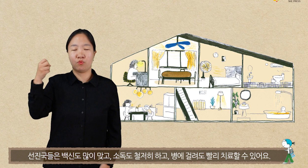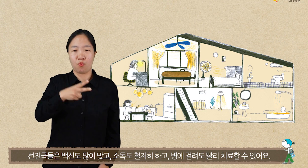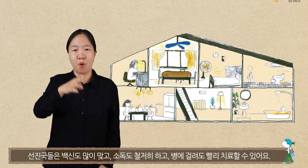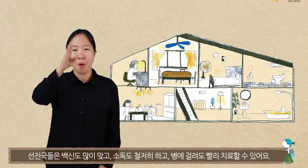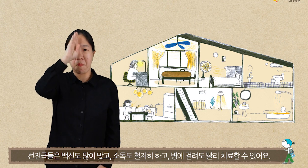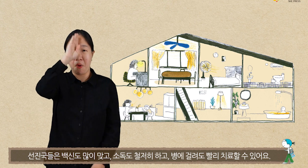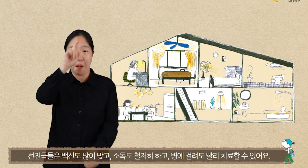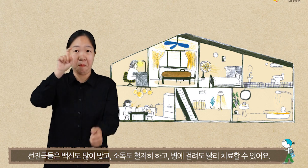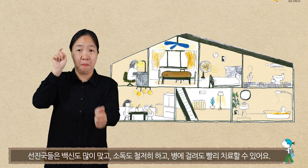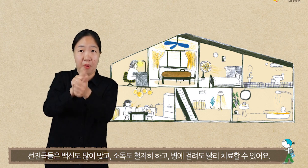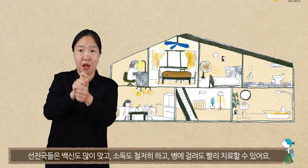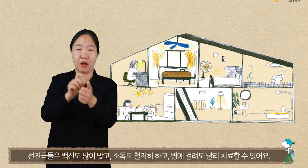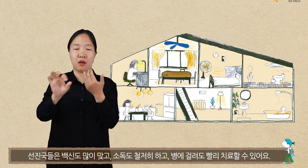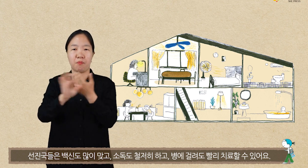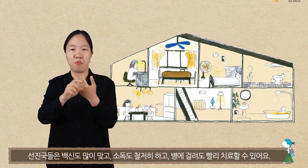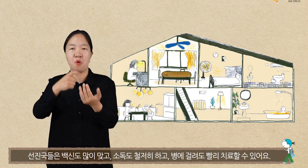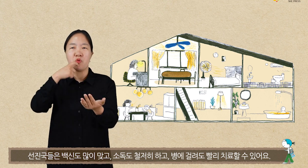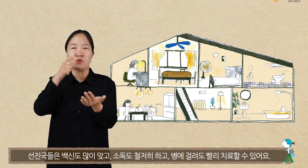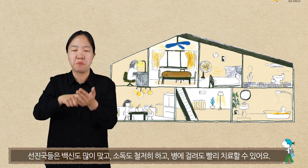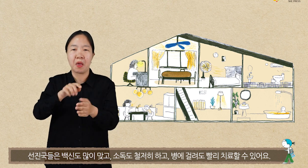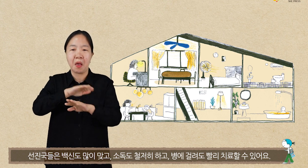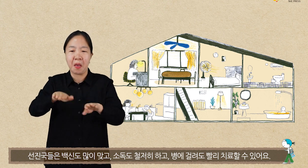있어요.